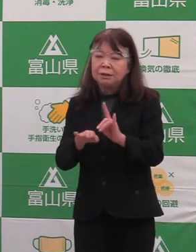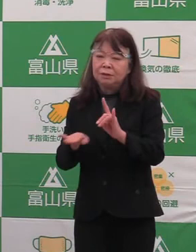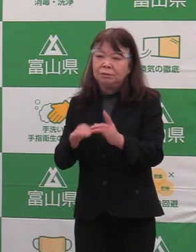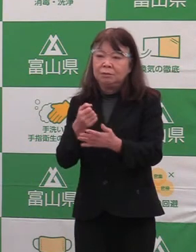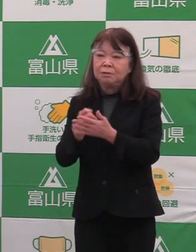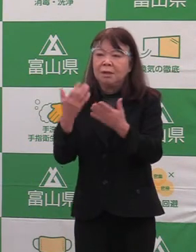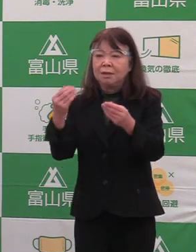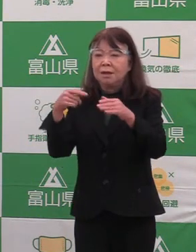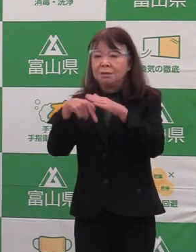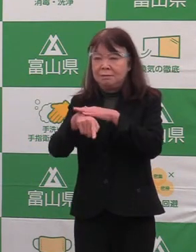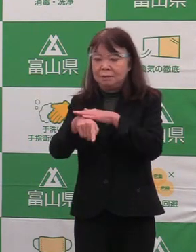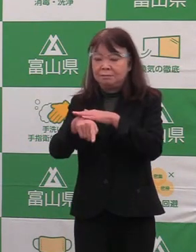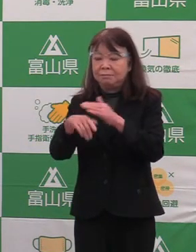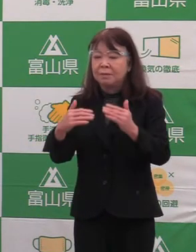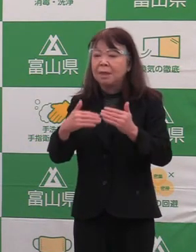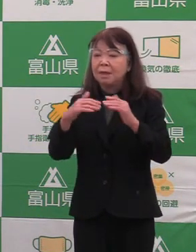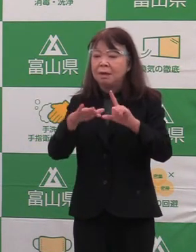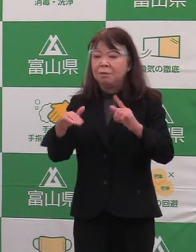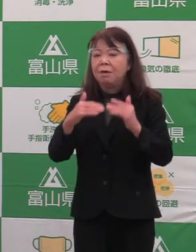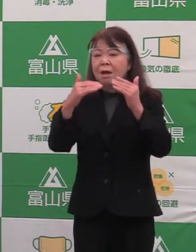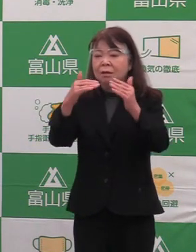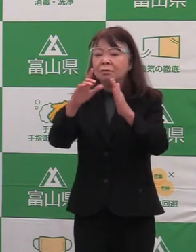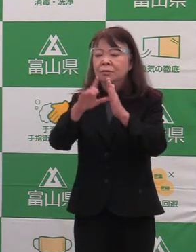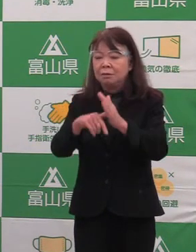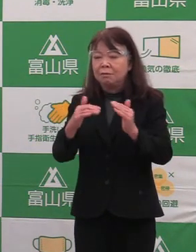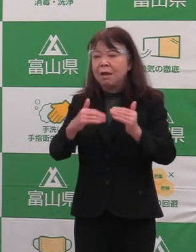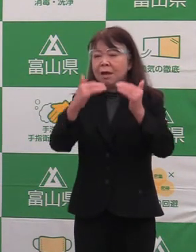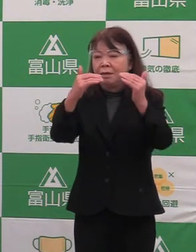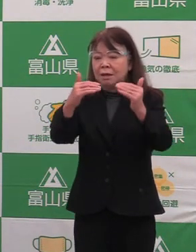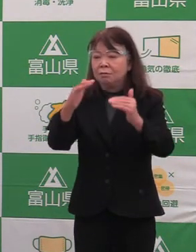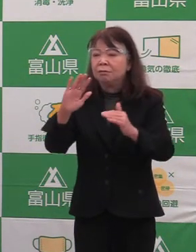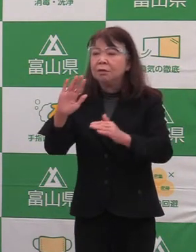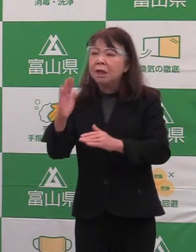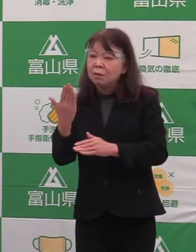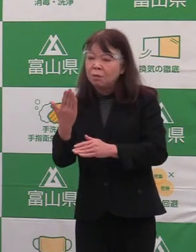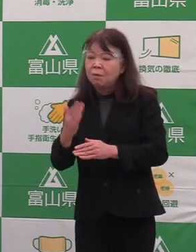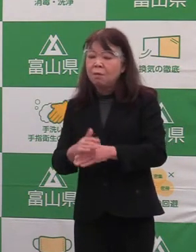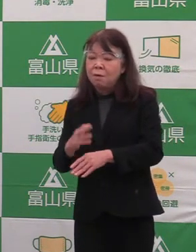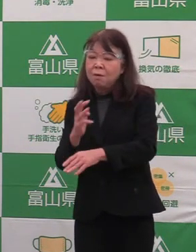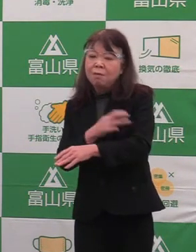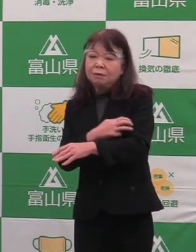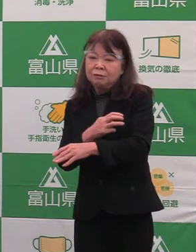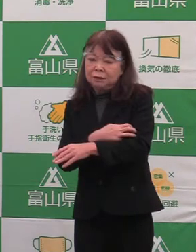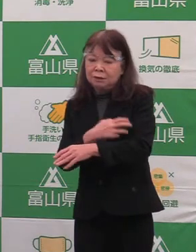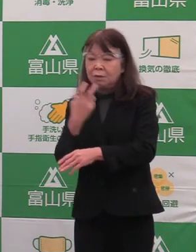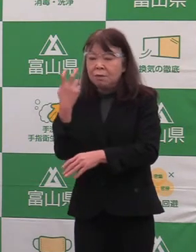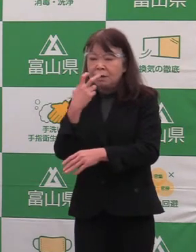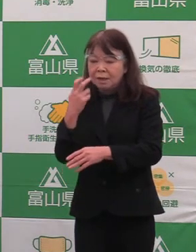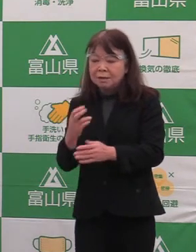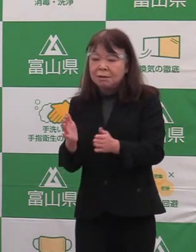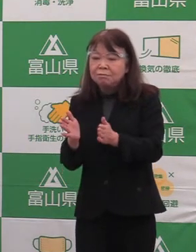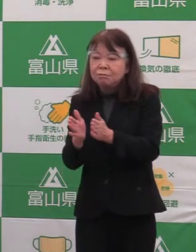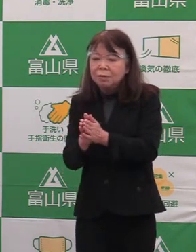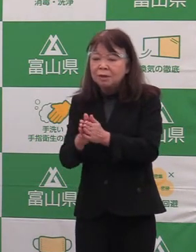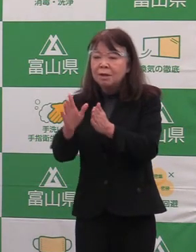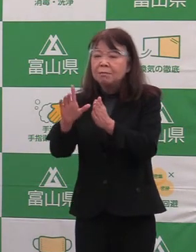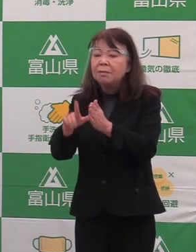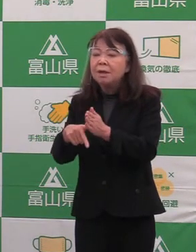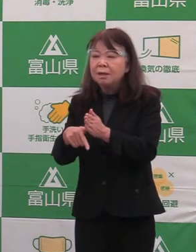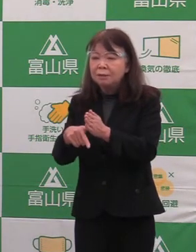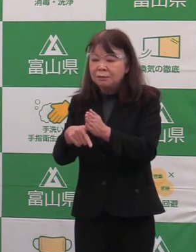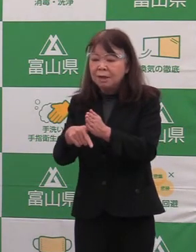ね。上げるときは上げるけども、でも感染、ワクチン検査パッケージを適用すれば、